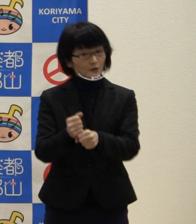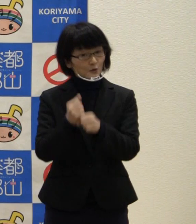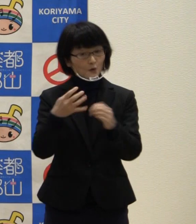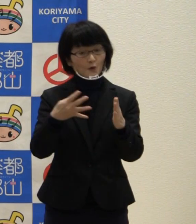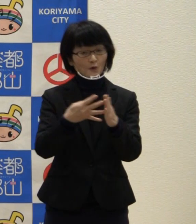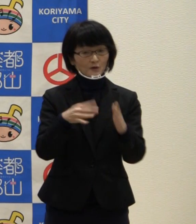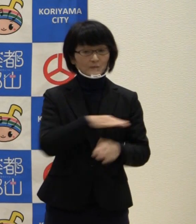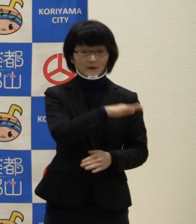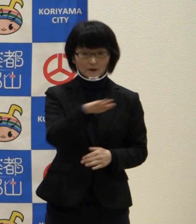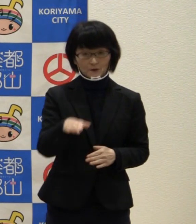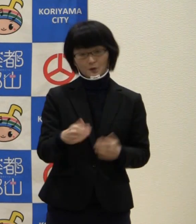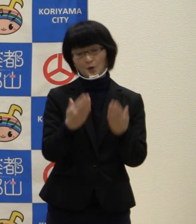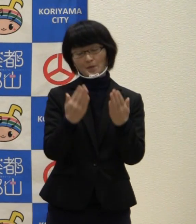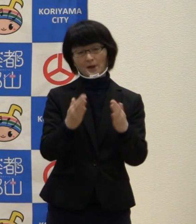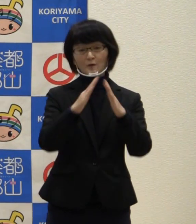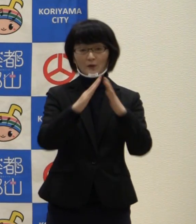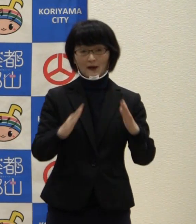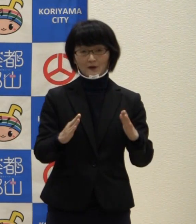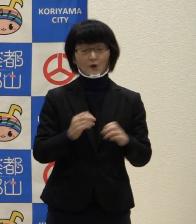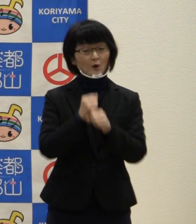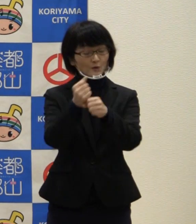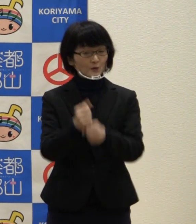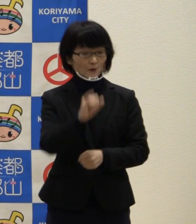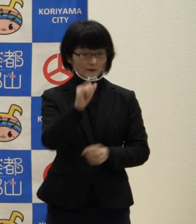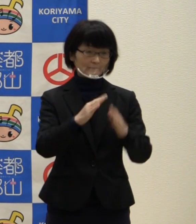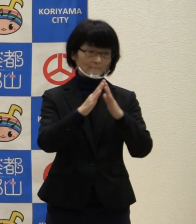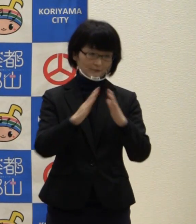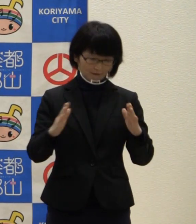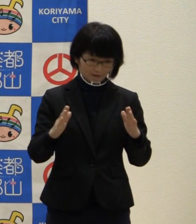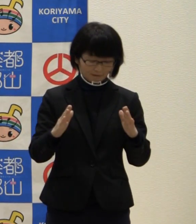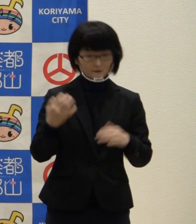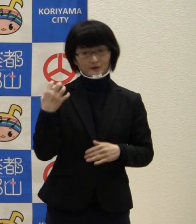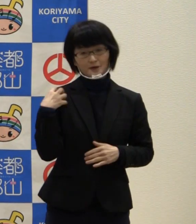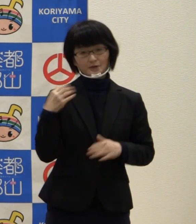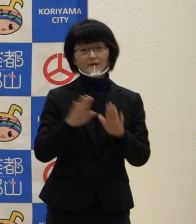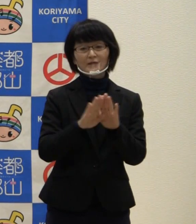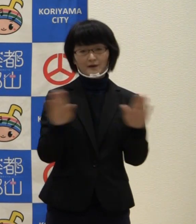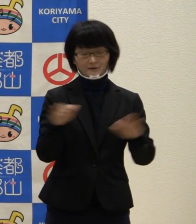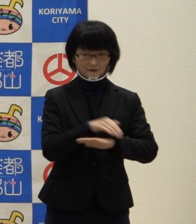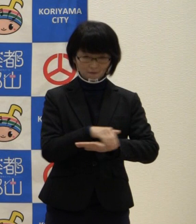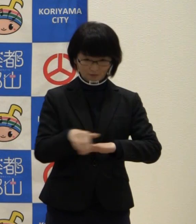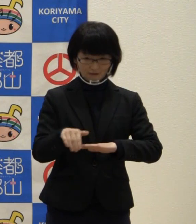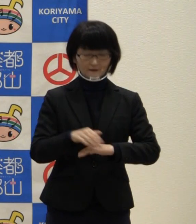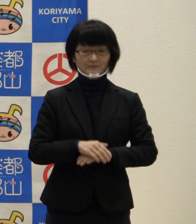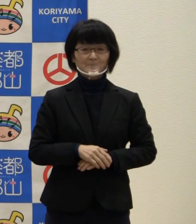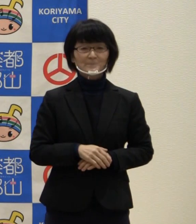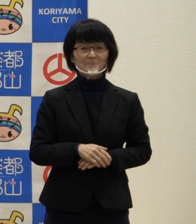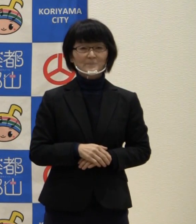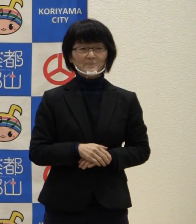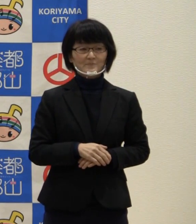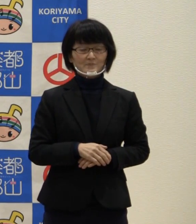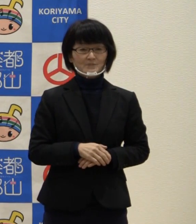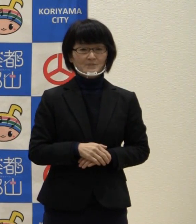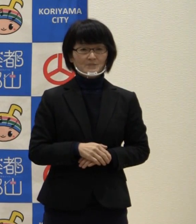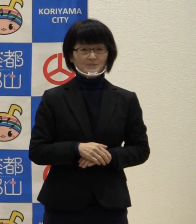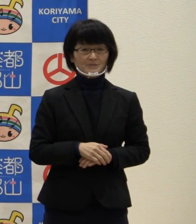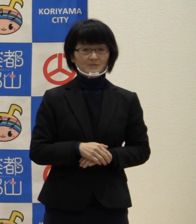も農業委員会で予定をしているものでございます。あれは農業委員会